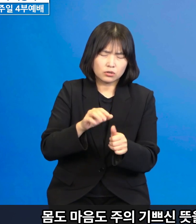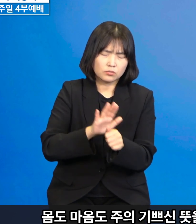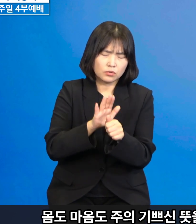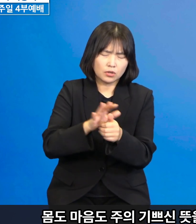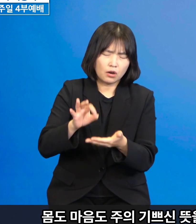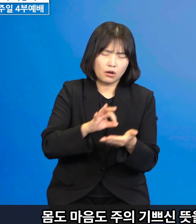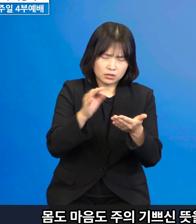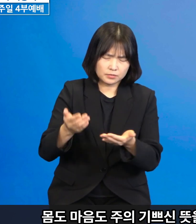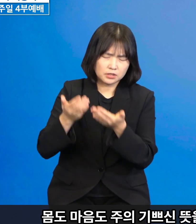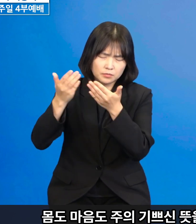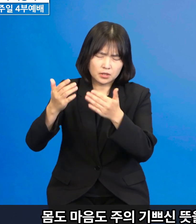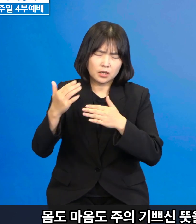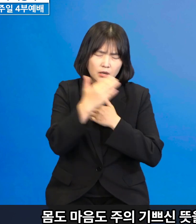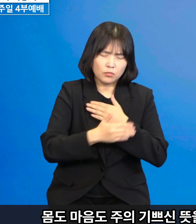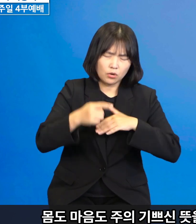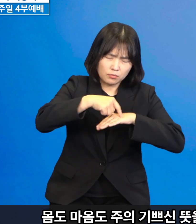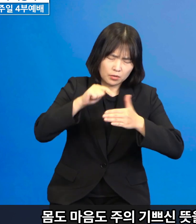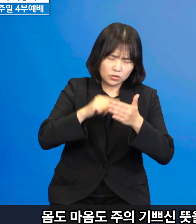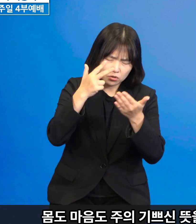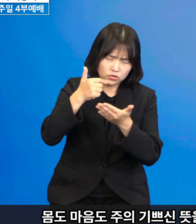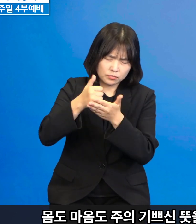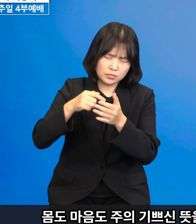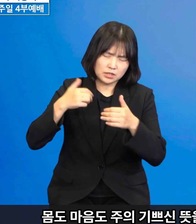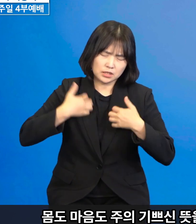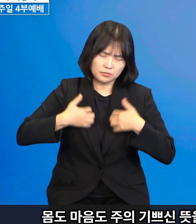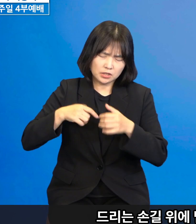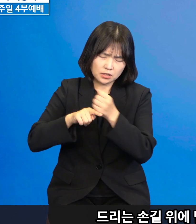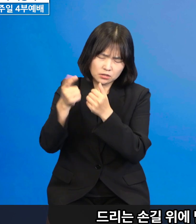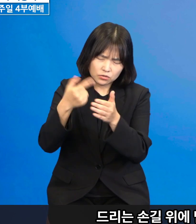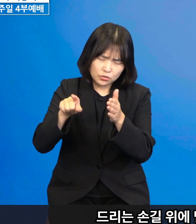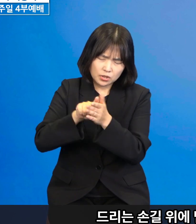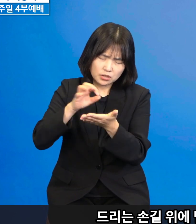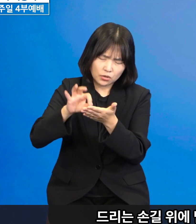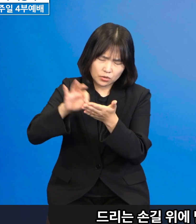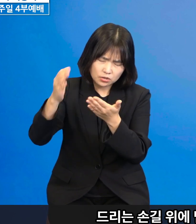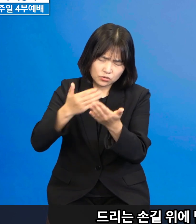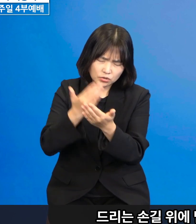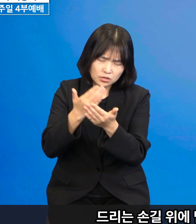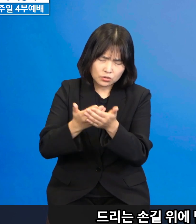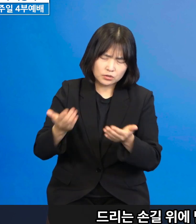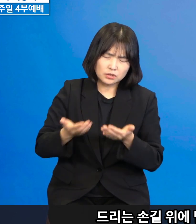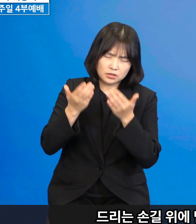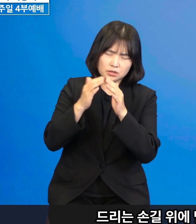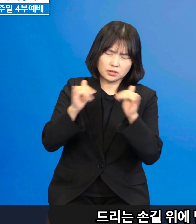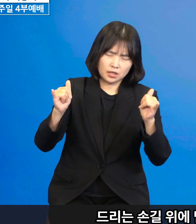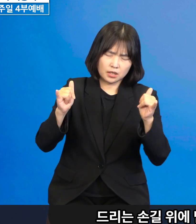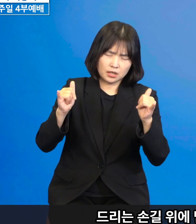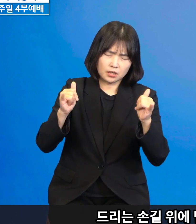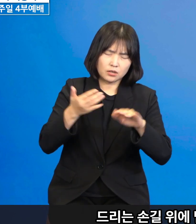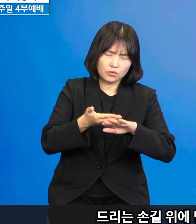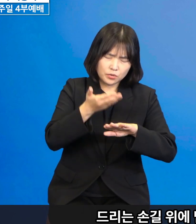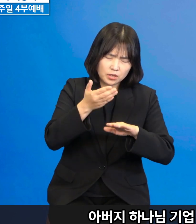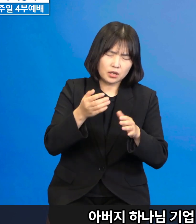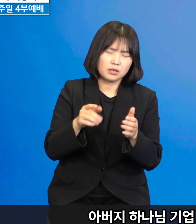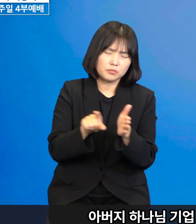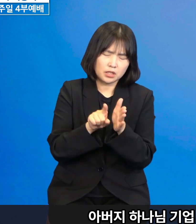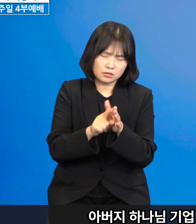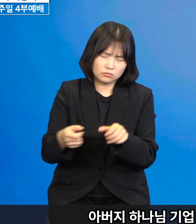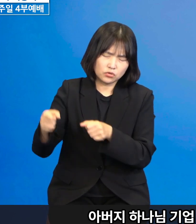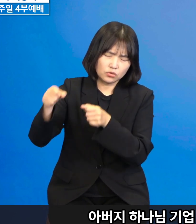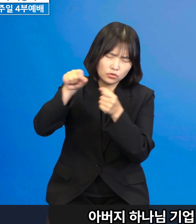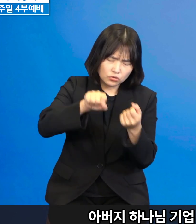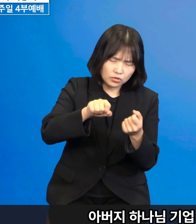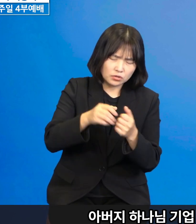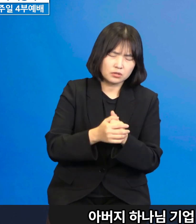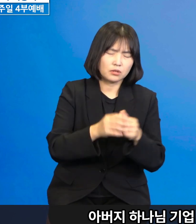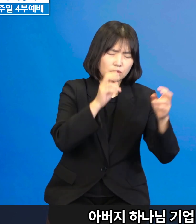몸도 마음도 주의 기쁘신 뜻을 위하여 마음껏 사용하여 주시고 드리는 손길 위에 믿음으로 더하여 주셔서 아버지 하나님,